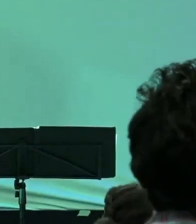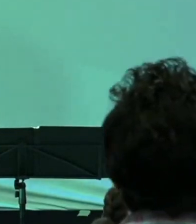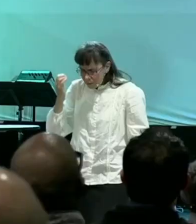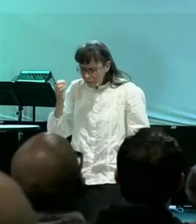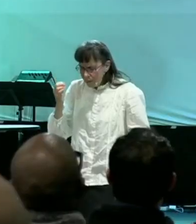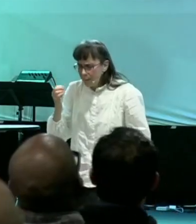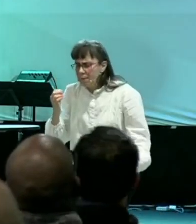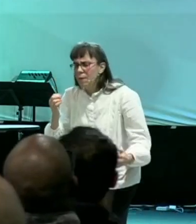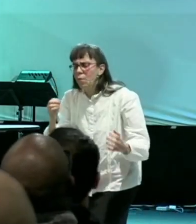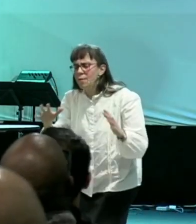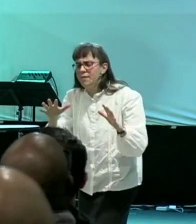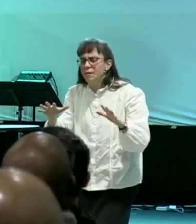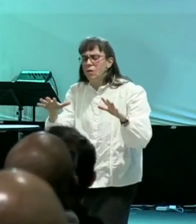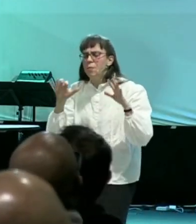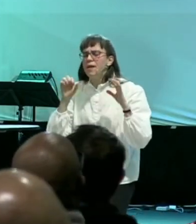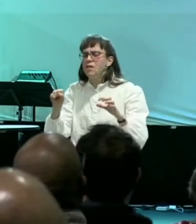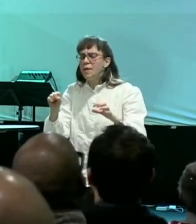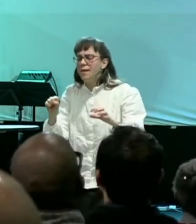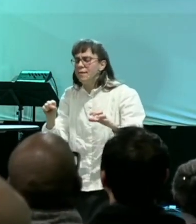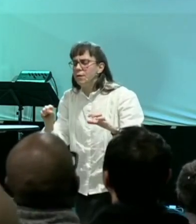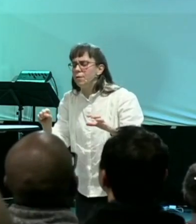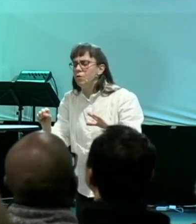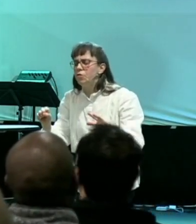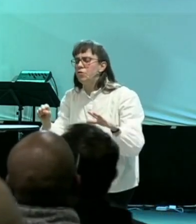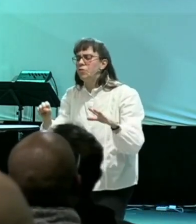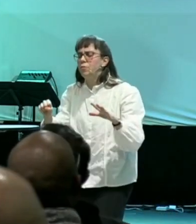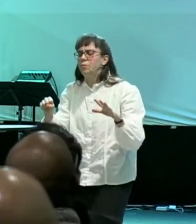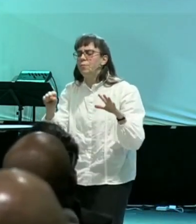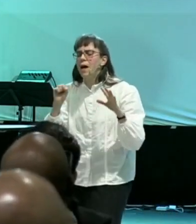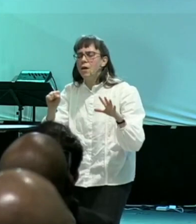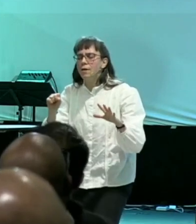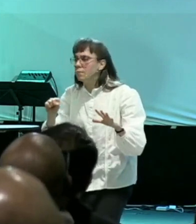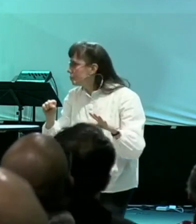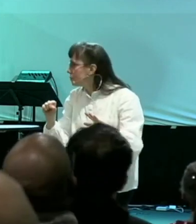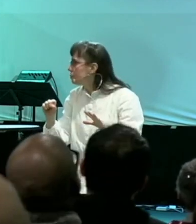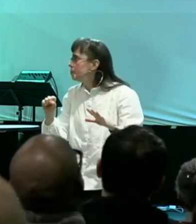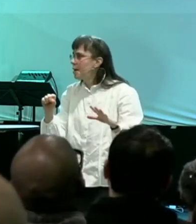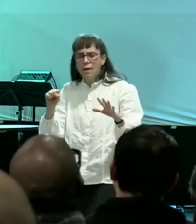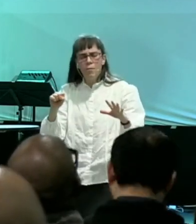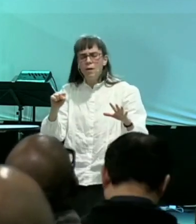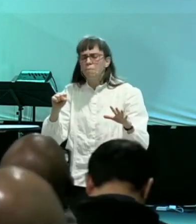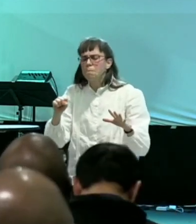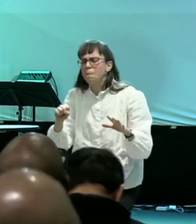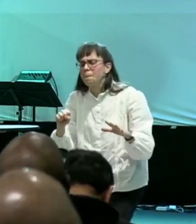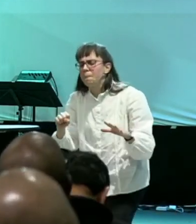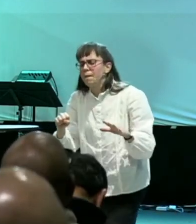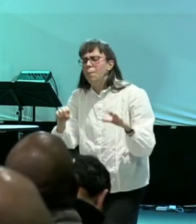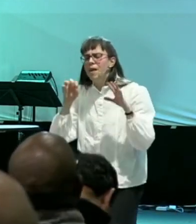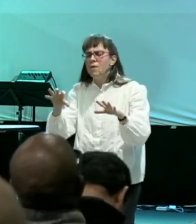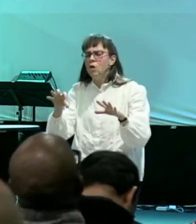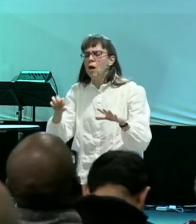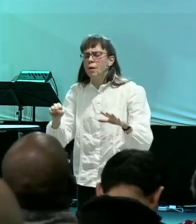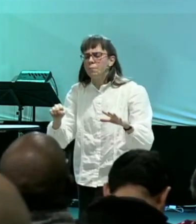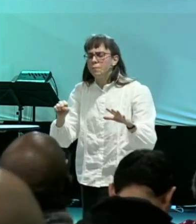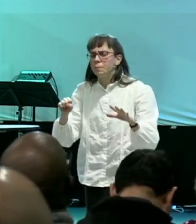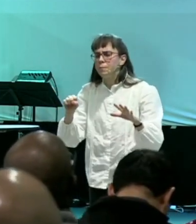Frères et sœurs, ne te laisse pas intimider. Non, non, ne te laisse pas intimider par ton Dieu. Par l'ennemi. Mais crois en ton Dieu. Crois en ton Dieu.